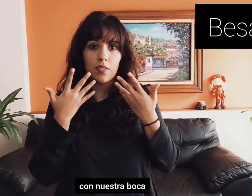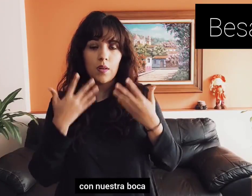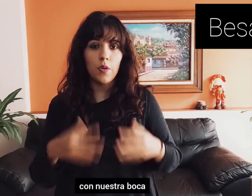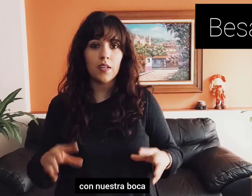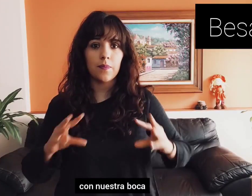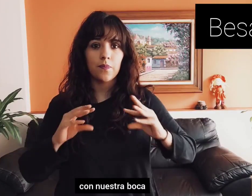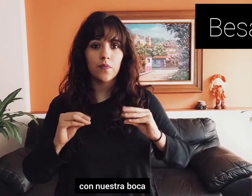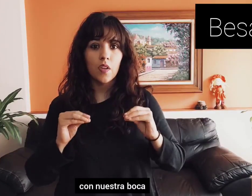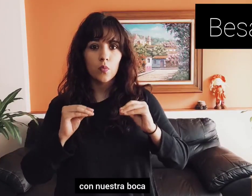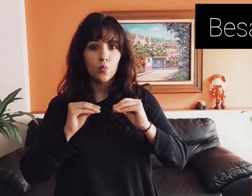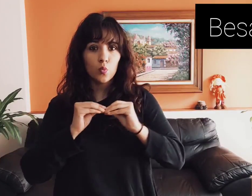nuestra boca.